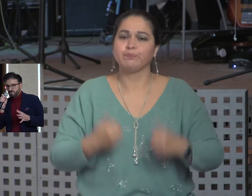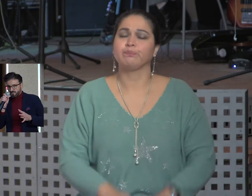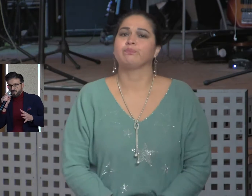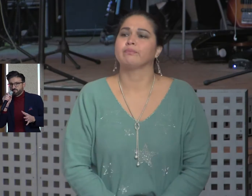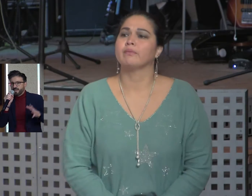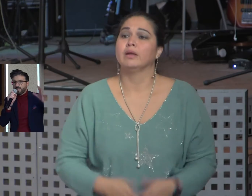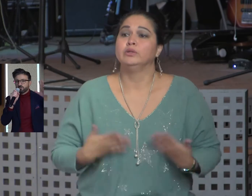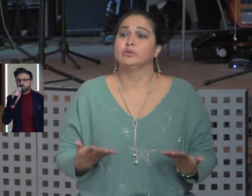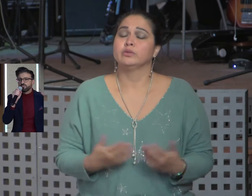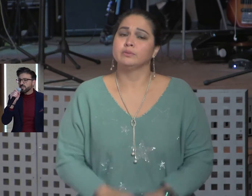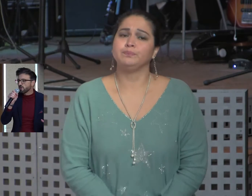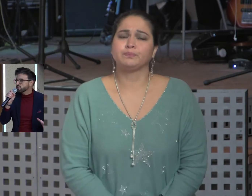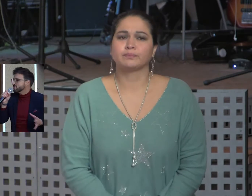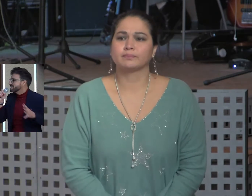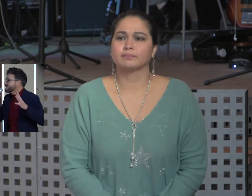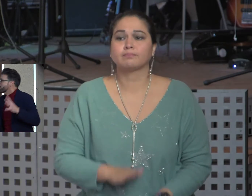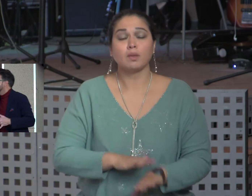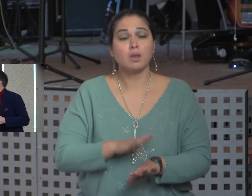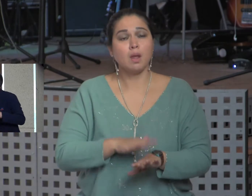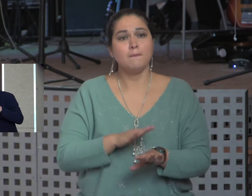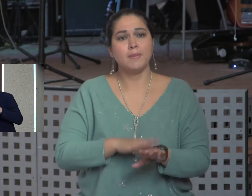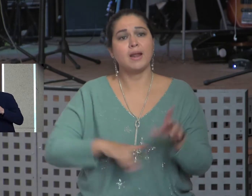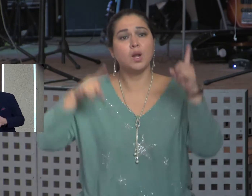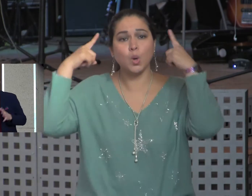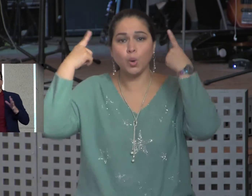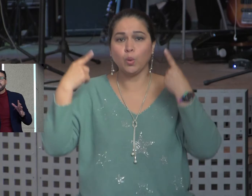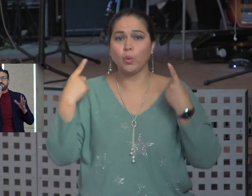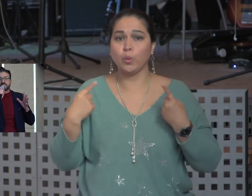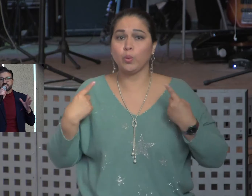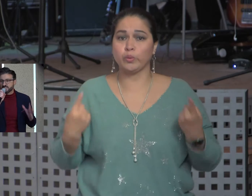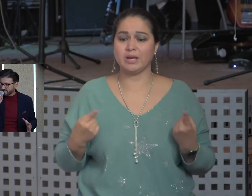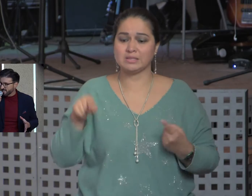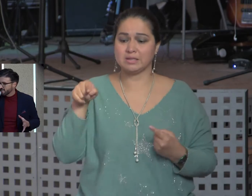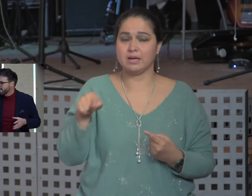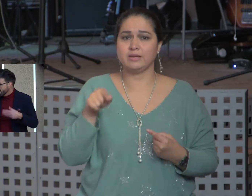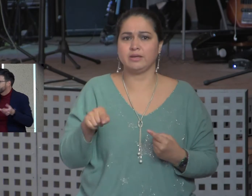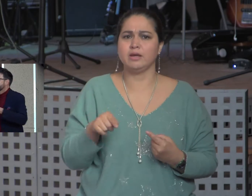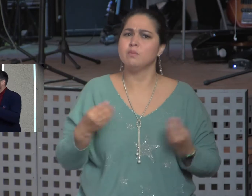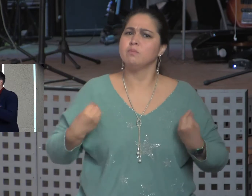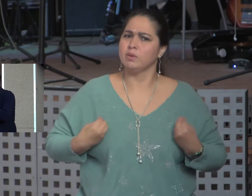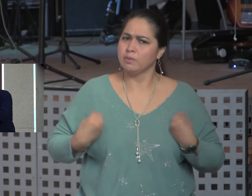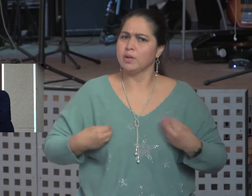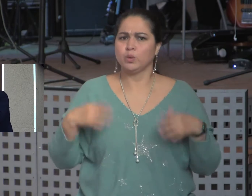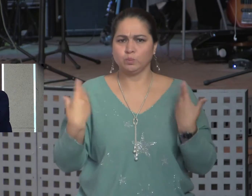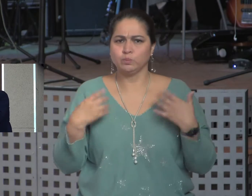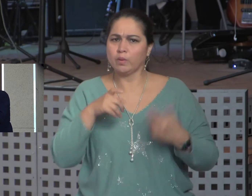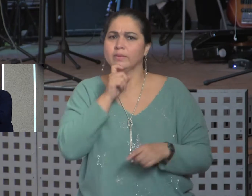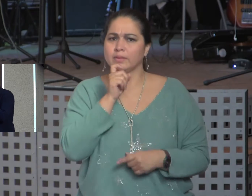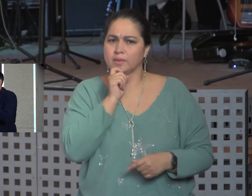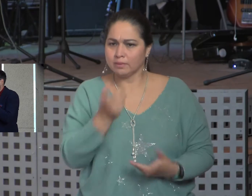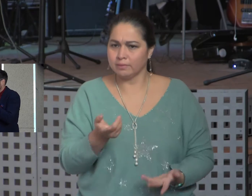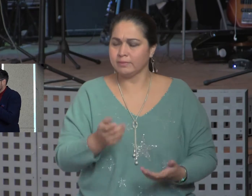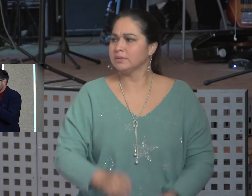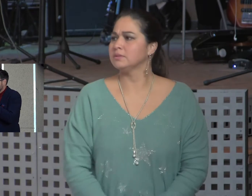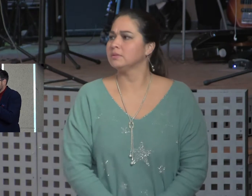momentos para los judíos de mayor adversidad que existe. ¿Te va sonando?